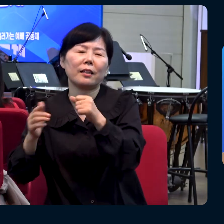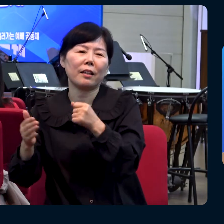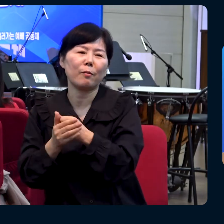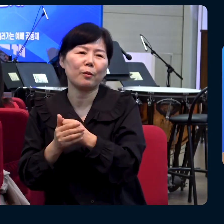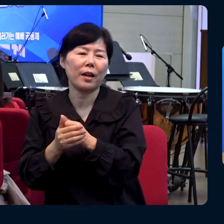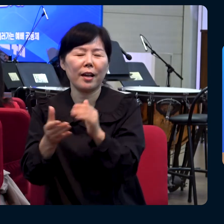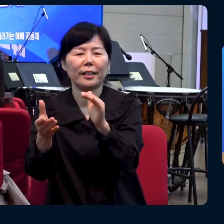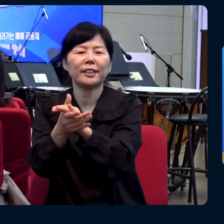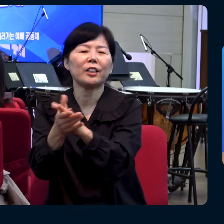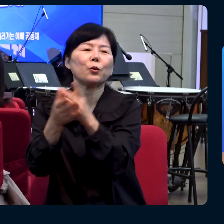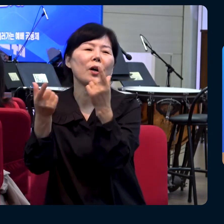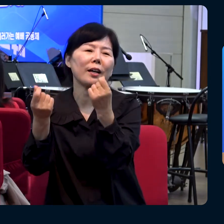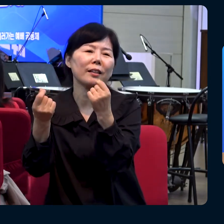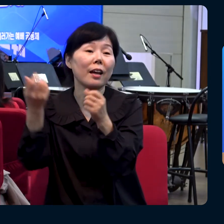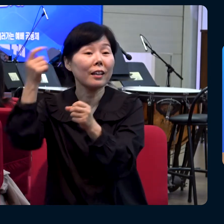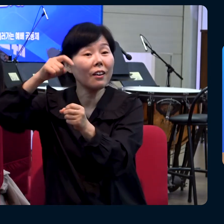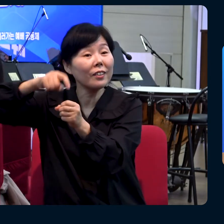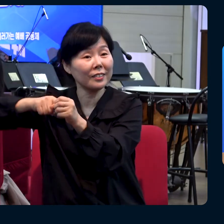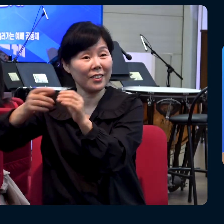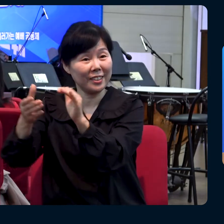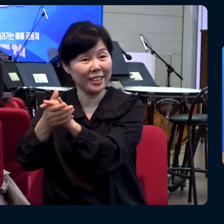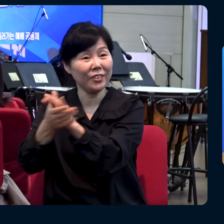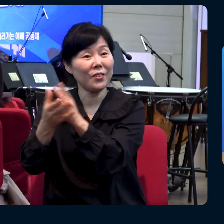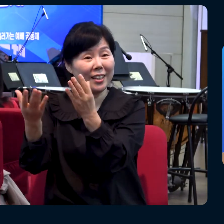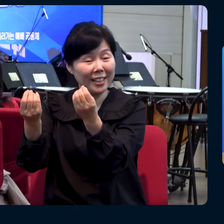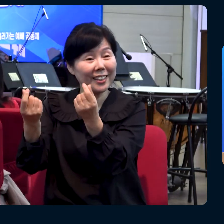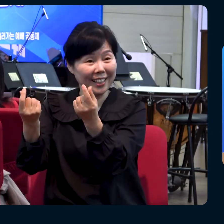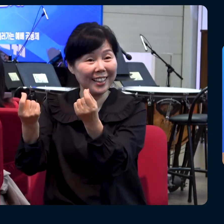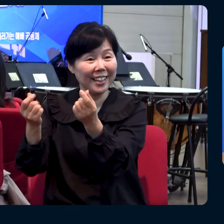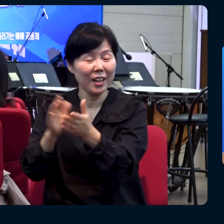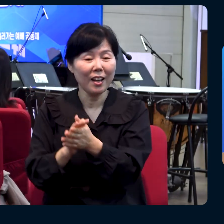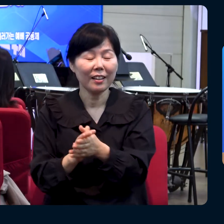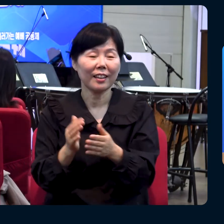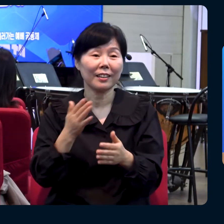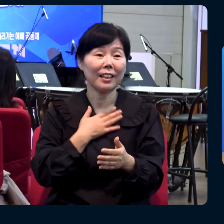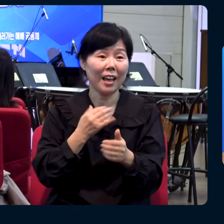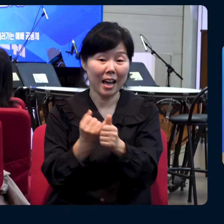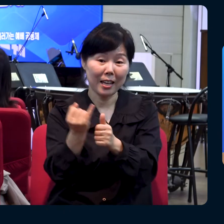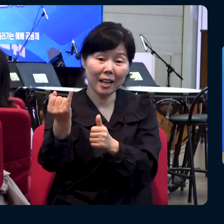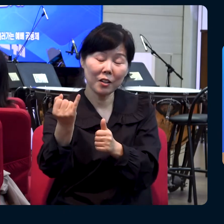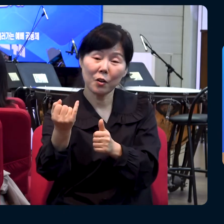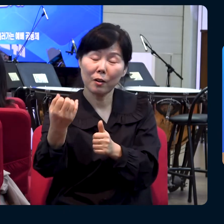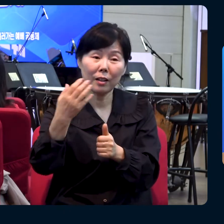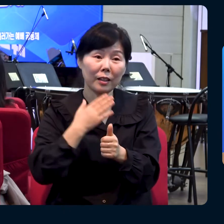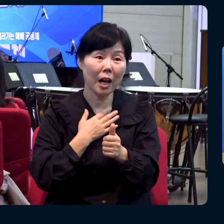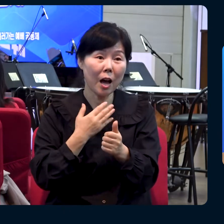저는 제 아내를 믿음의 전우라고 부르고요. 제 아내는 제 아내는 저를 형이라고 불러요.